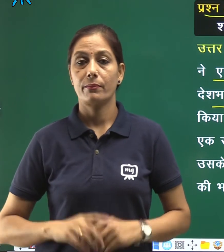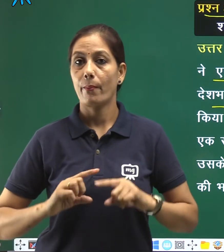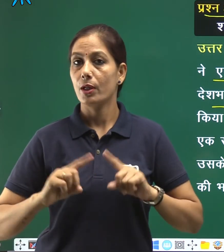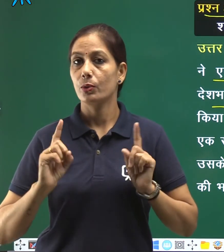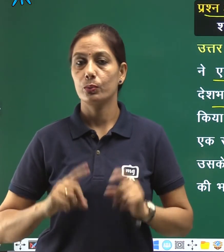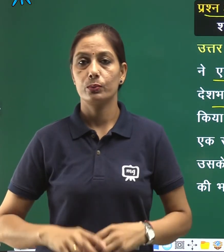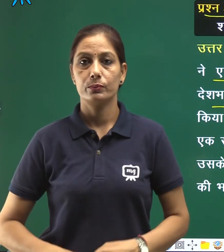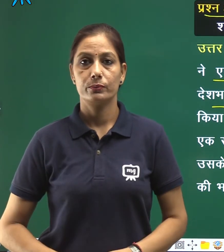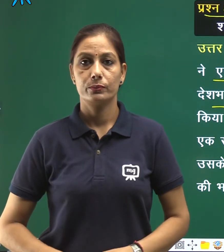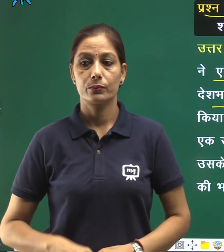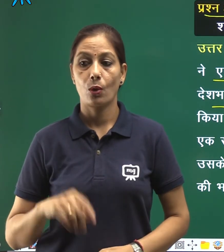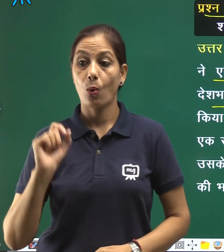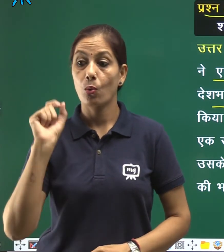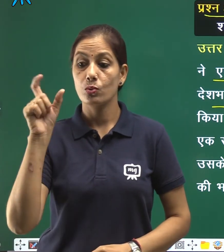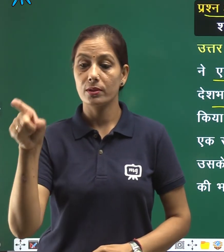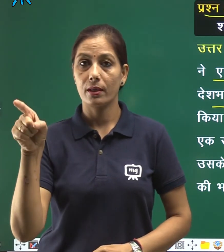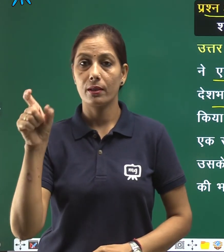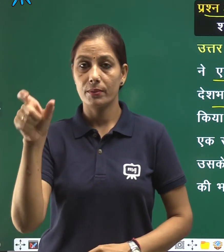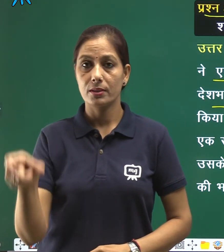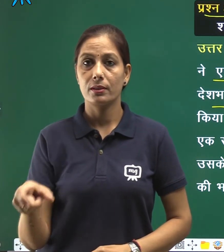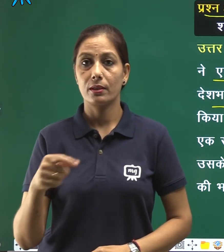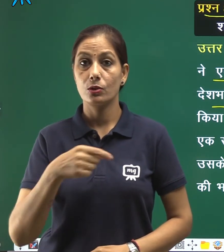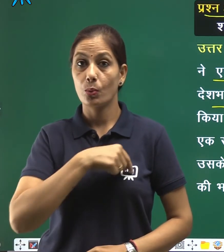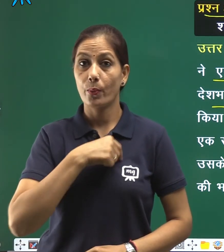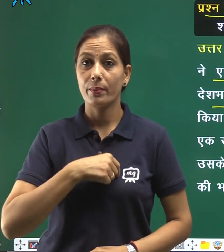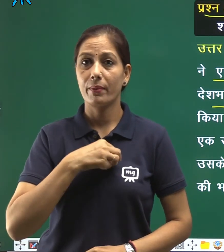परंतु उसके मन में